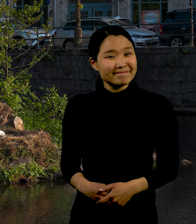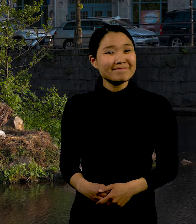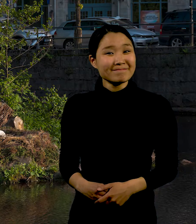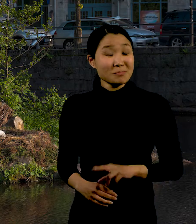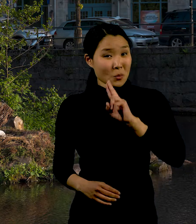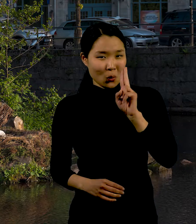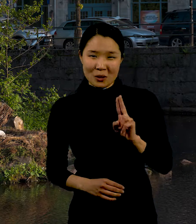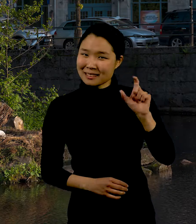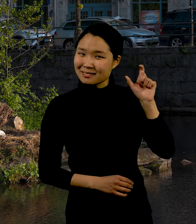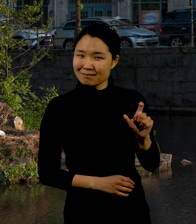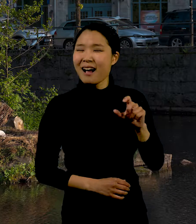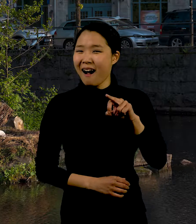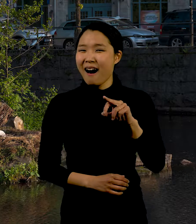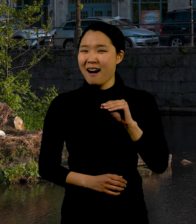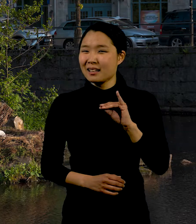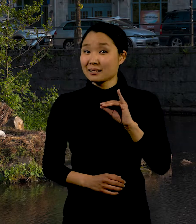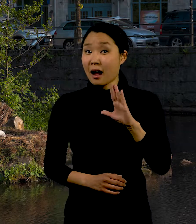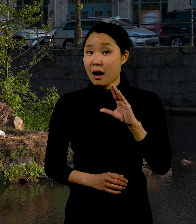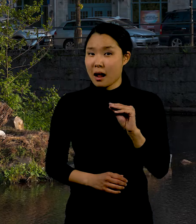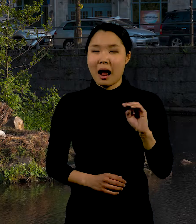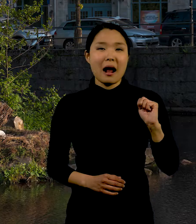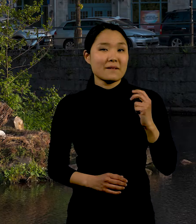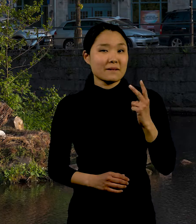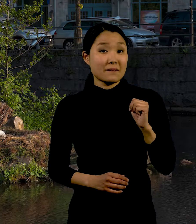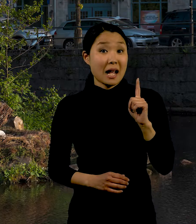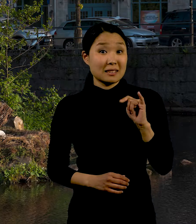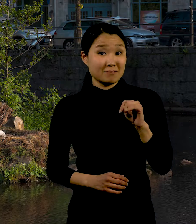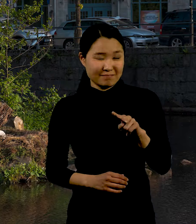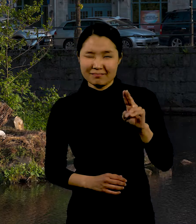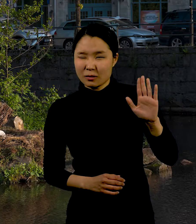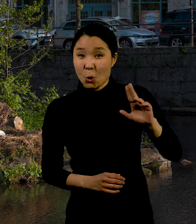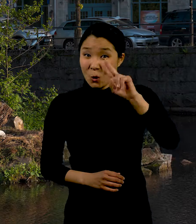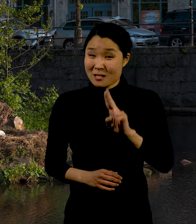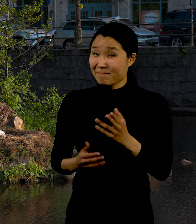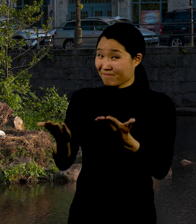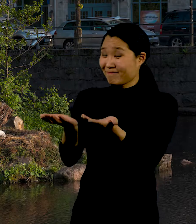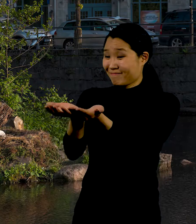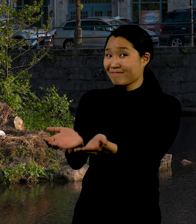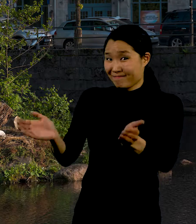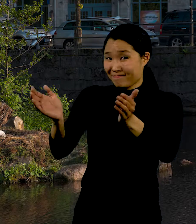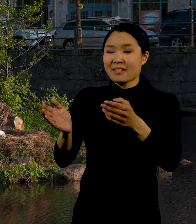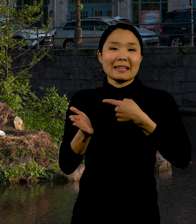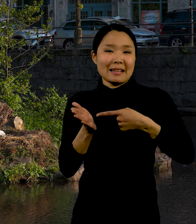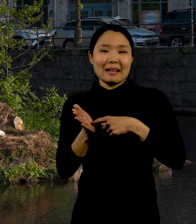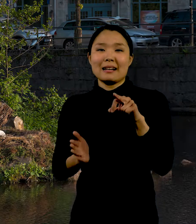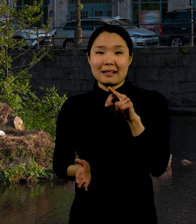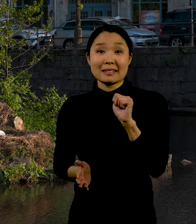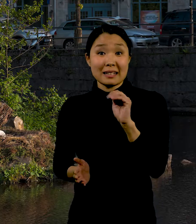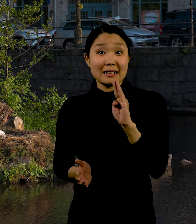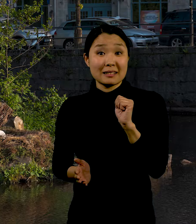samtidigt oroväckande utlämnat. Hennes verk är ju en mening en skulptur gjord av betong, äggen, och organiskt